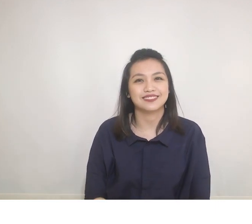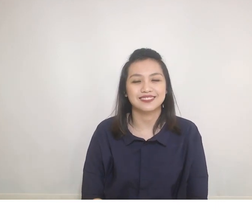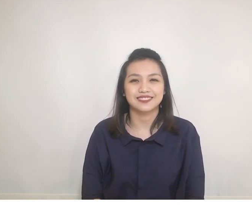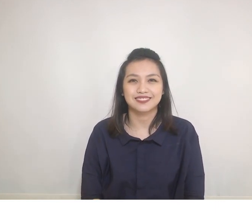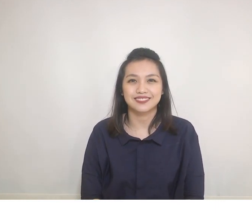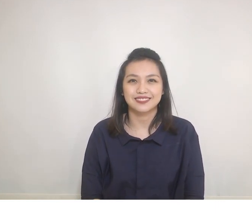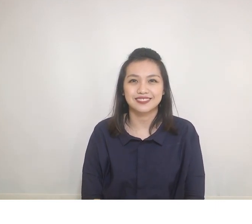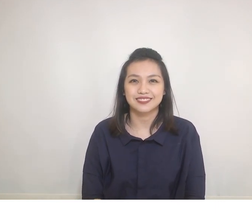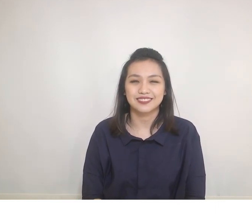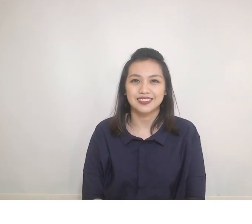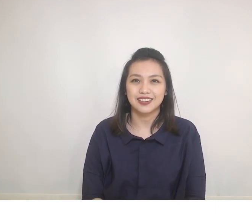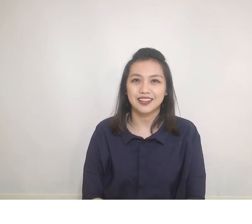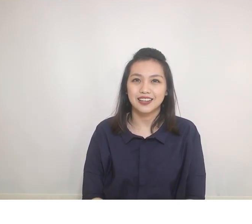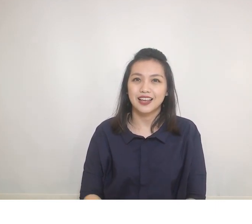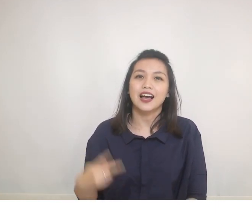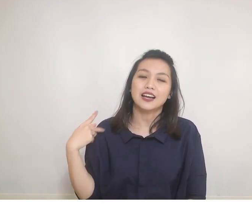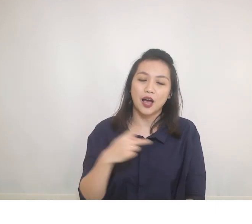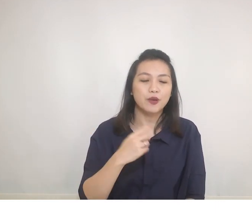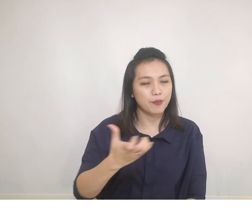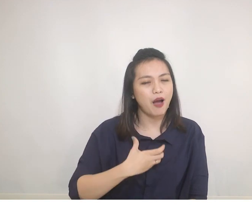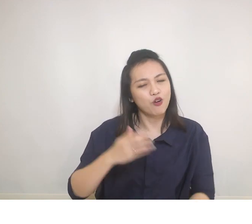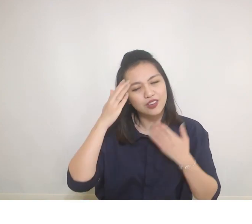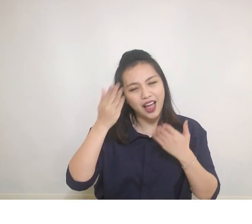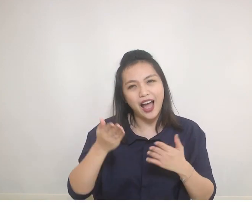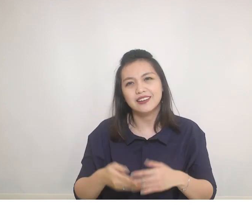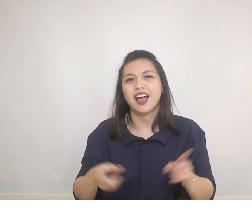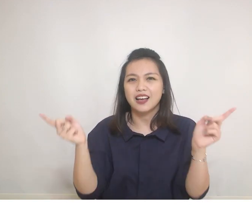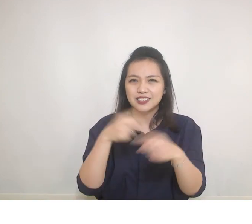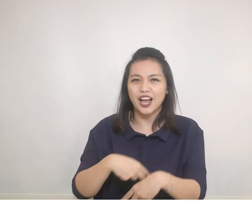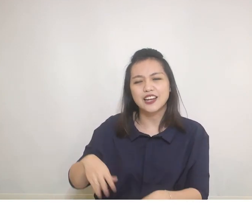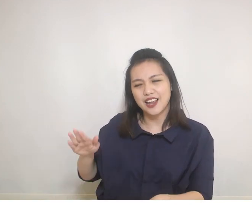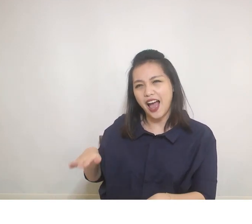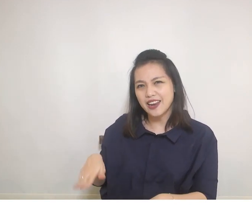untuk menjalankan visi. Ada perbedaan enggak waktu Anda fokus kepada